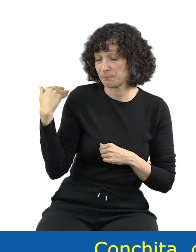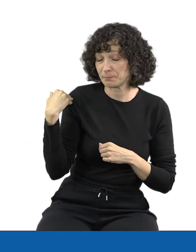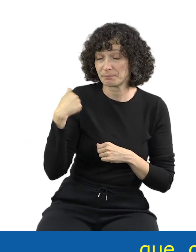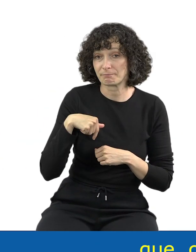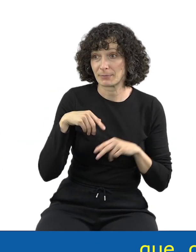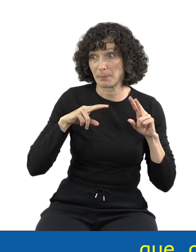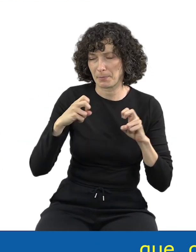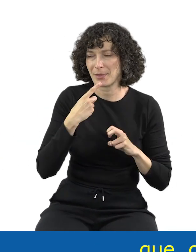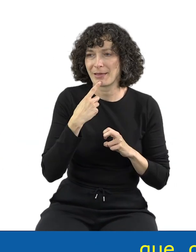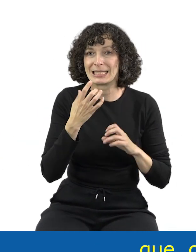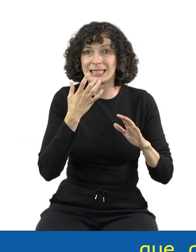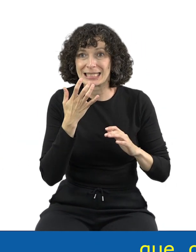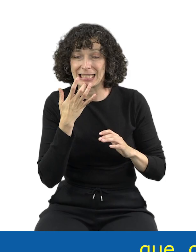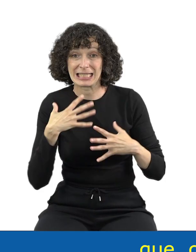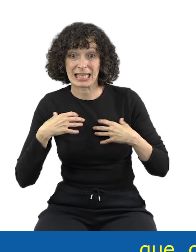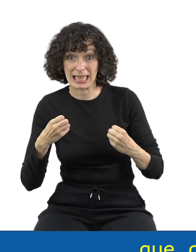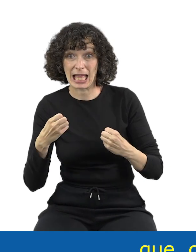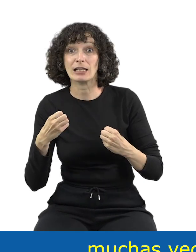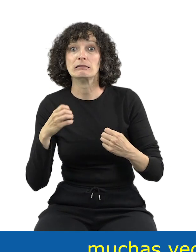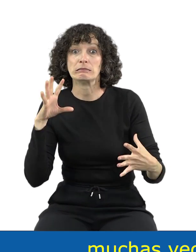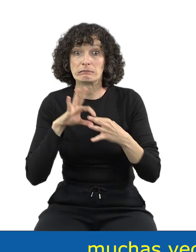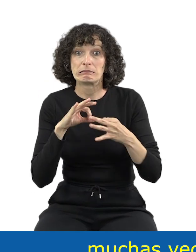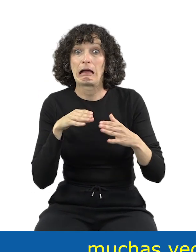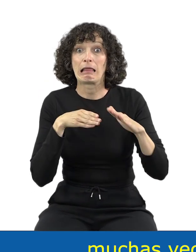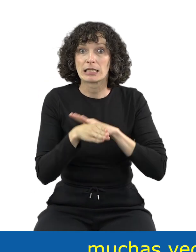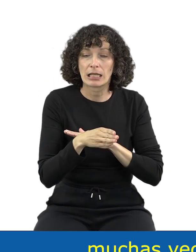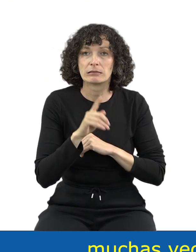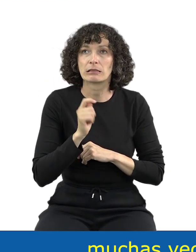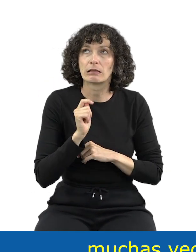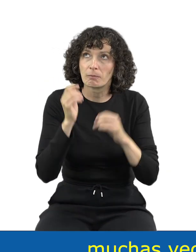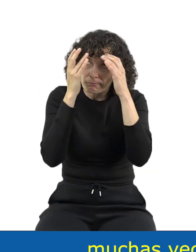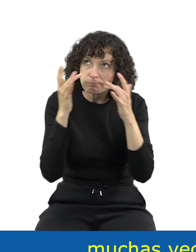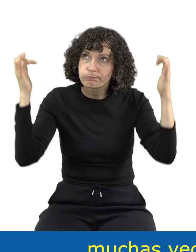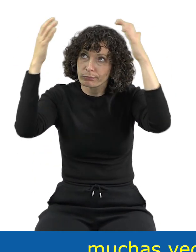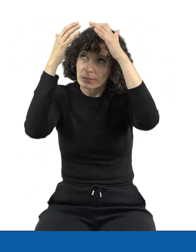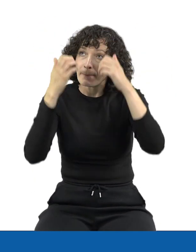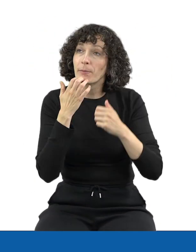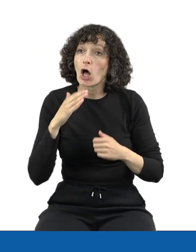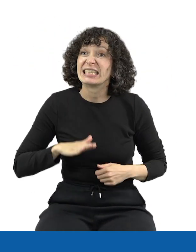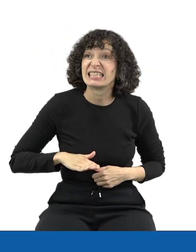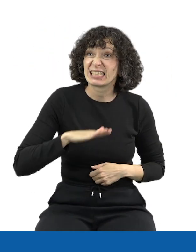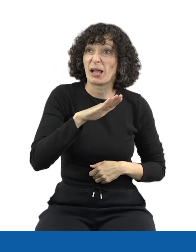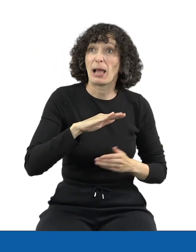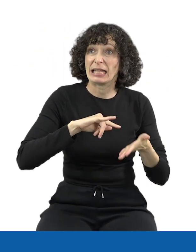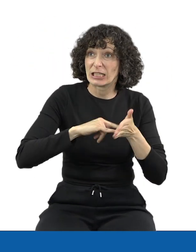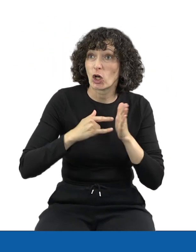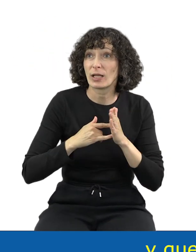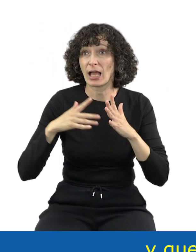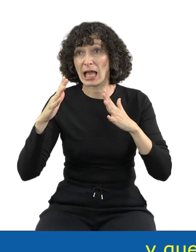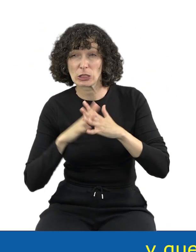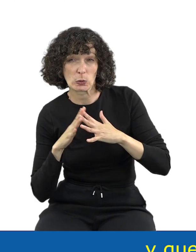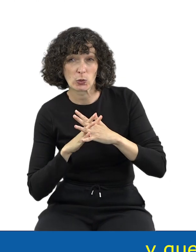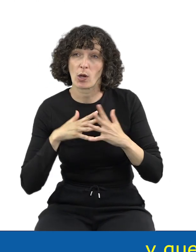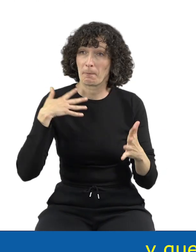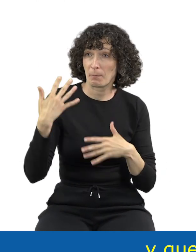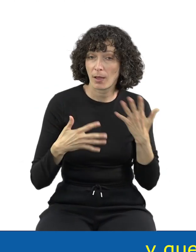del programa que cuando hablamos de accesibilidad en sanidad muchas veces nuestro imaginario va a pensar en rampas, en tecnologías, en infraestructuras, y